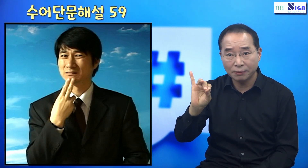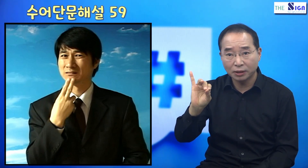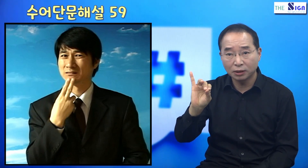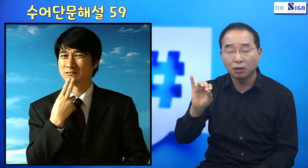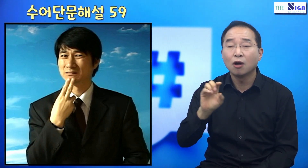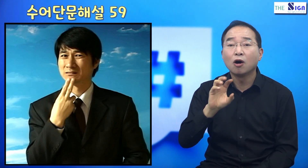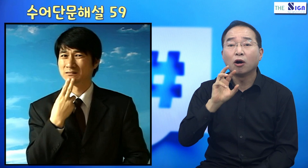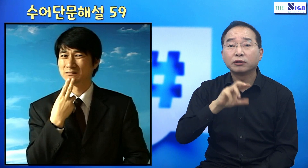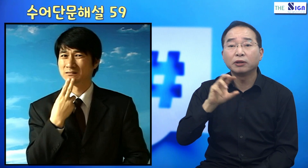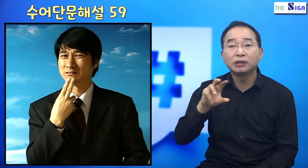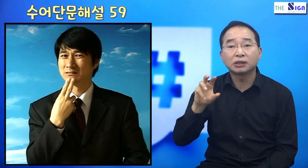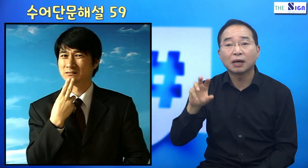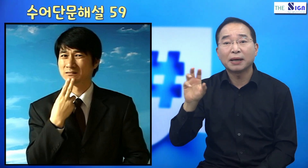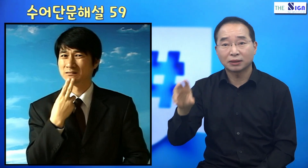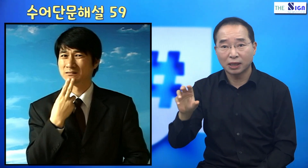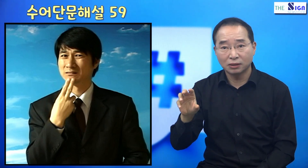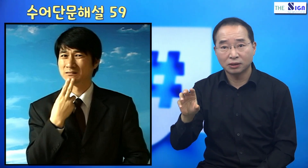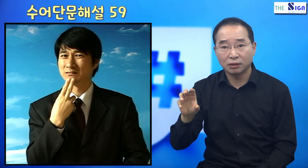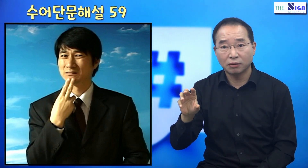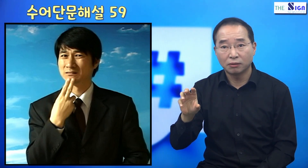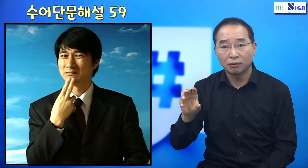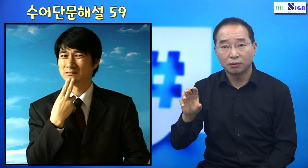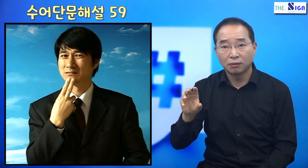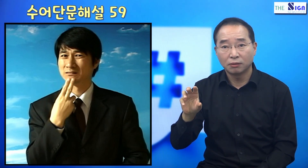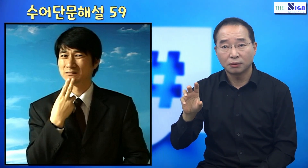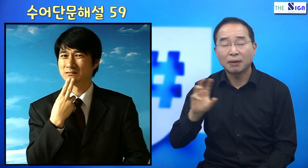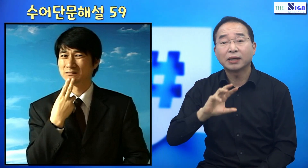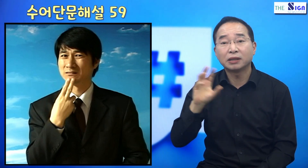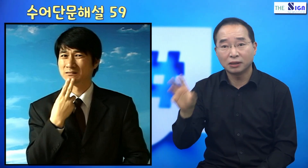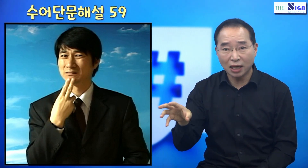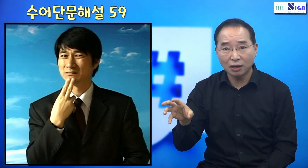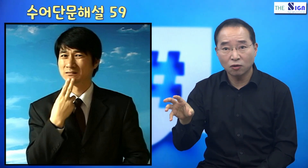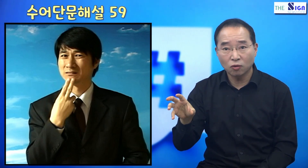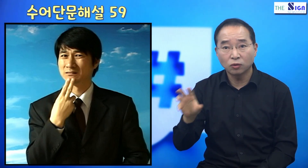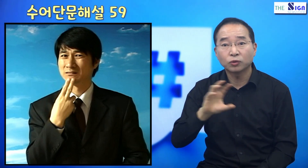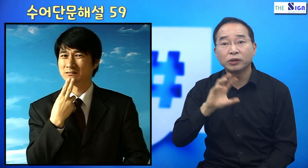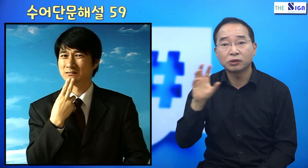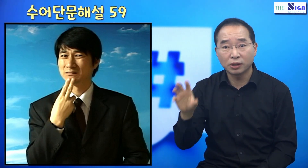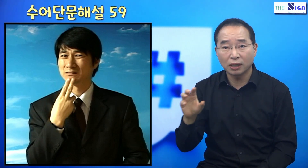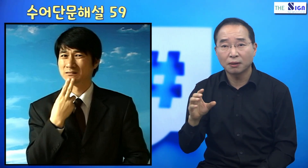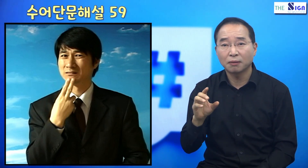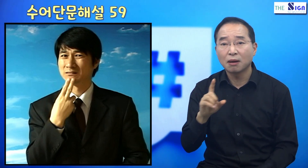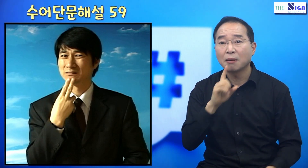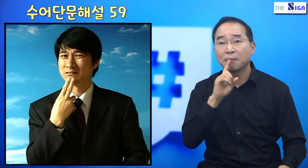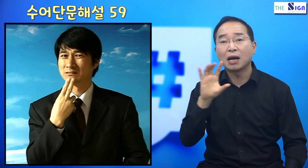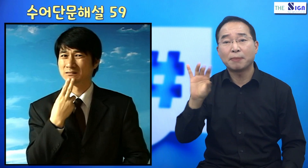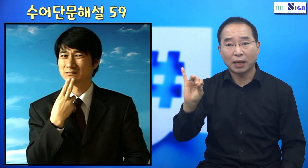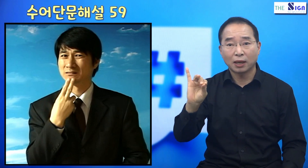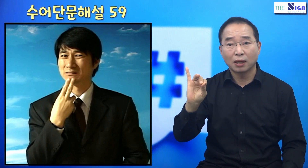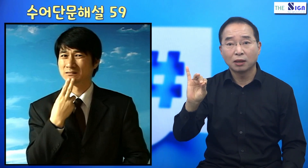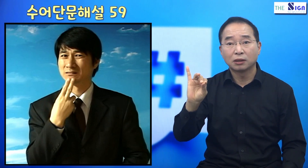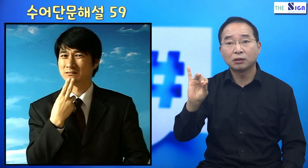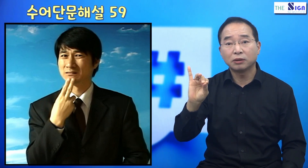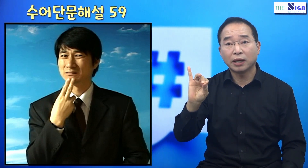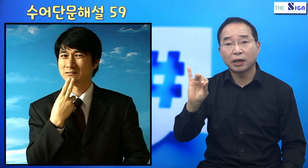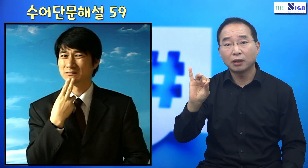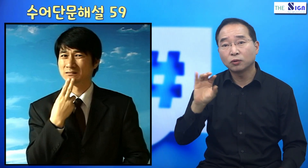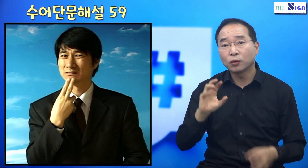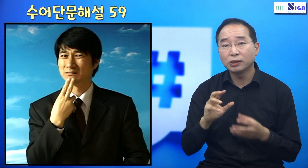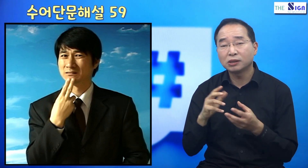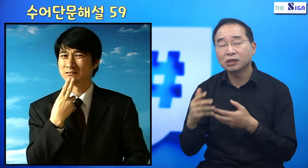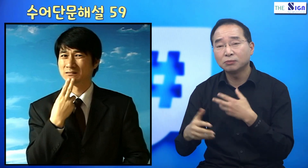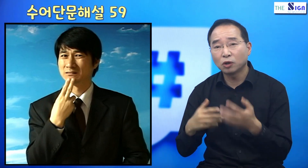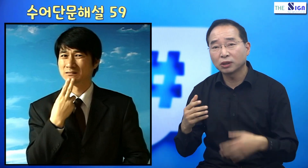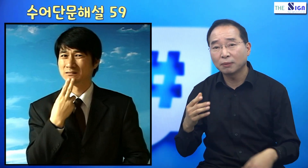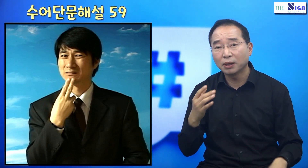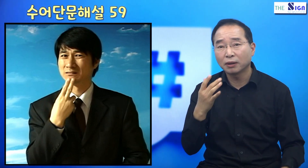말백 하면은 어떤 이치가 맞다라는 뜻이에요. 말이 된다라는 거고 논리적이라는 거. 말백. 그런데